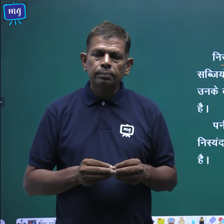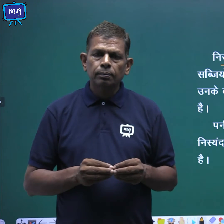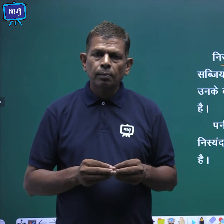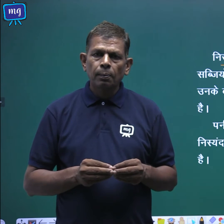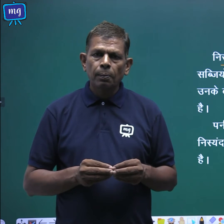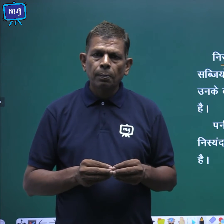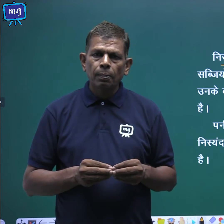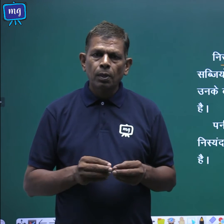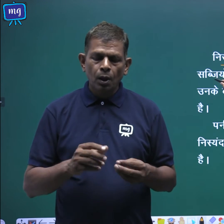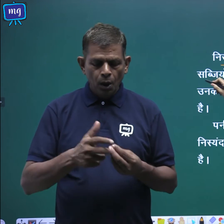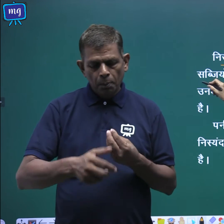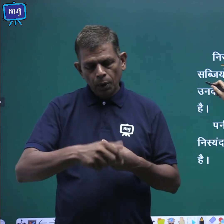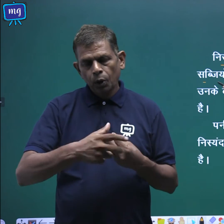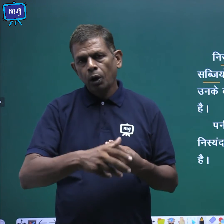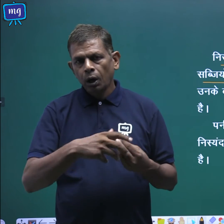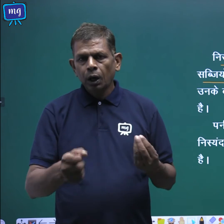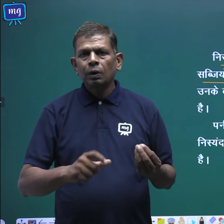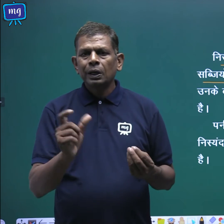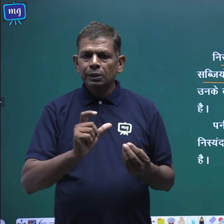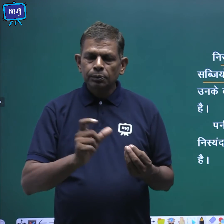फलों व सब्जियों के